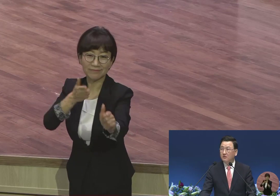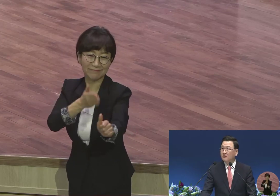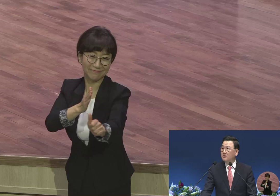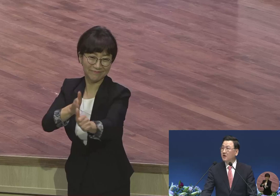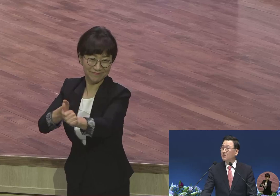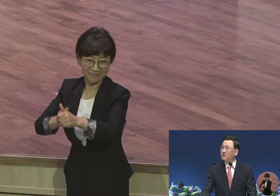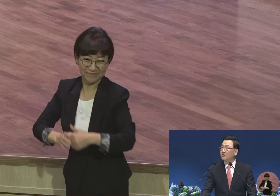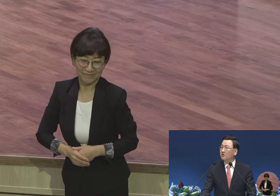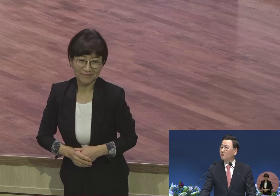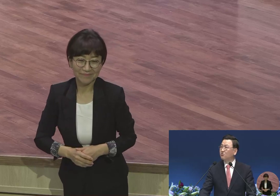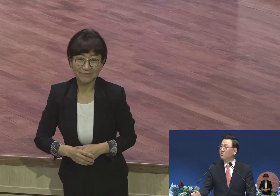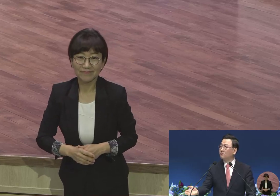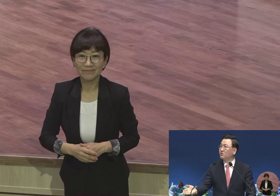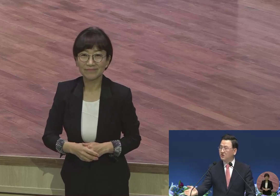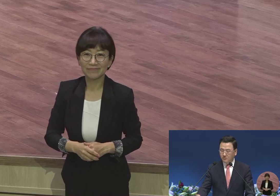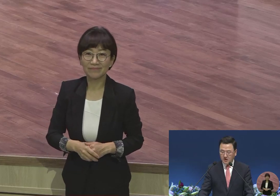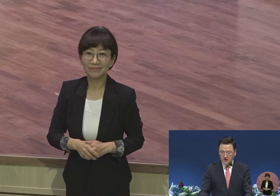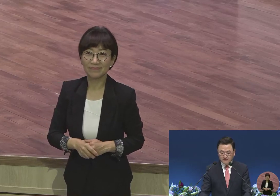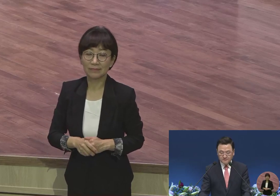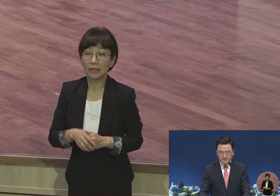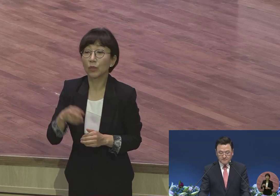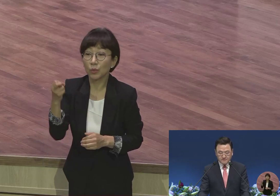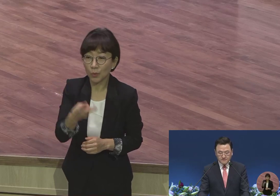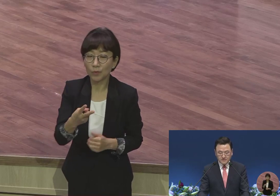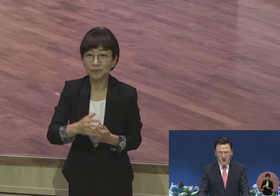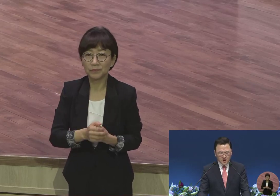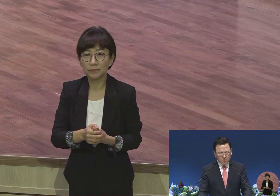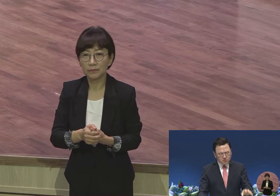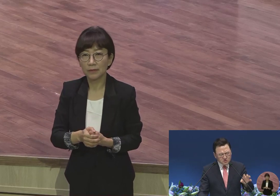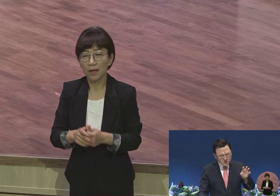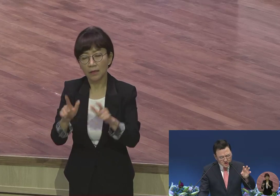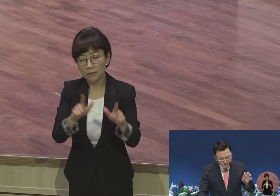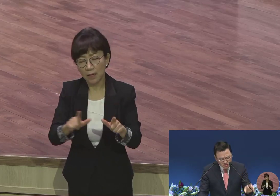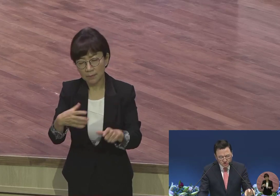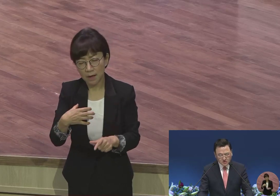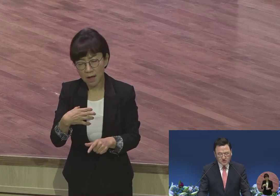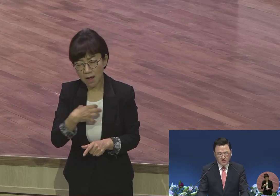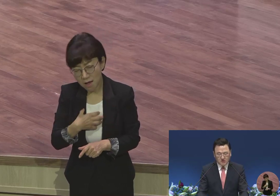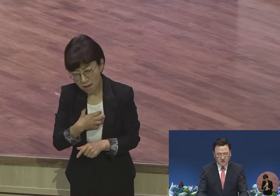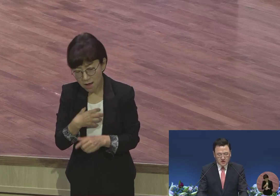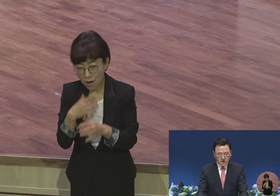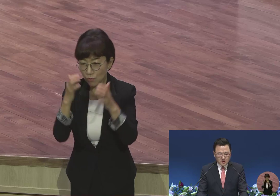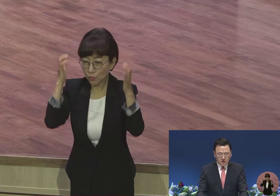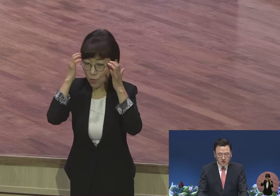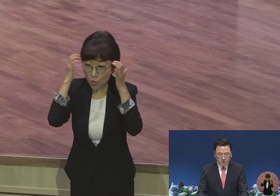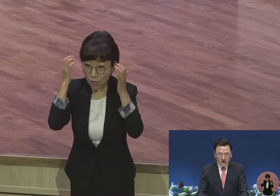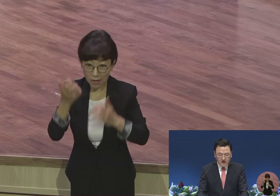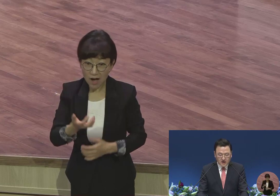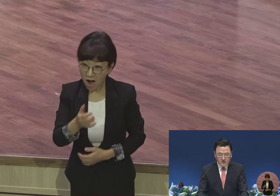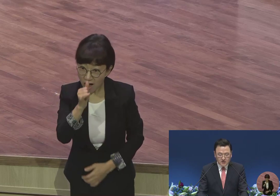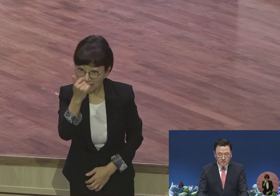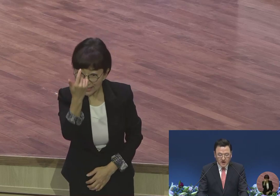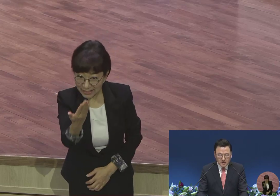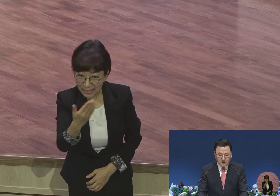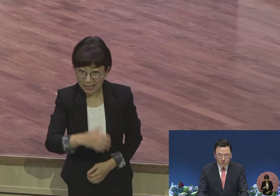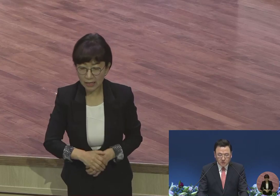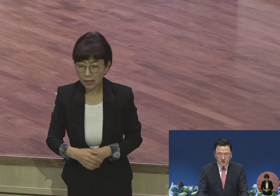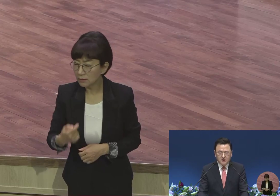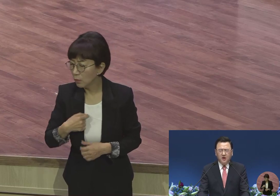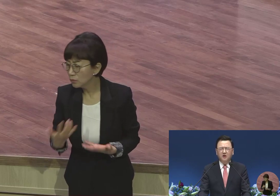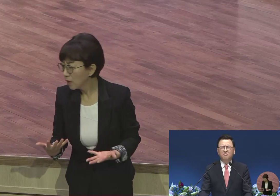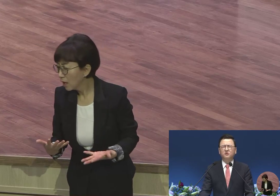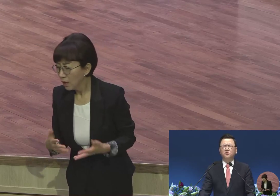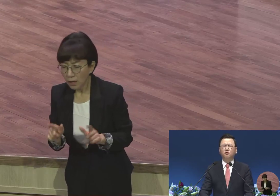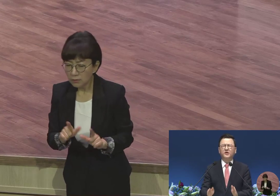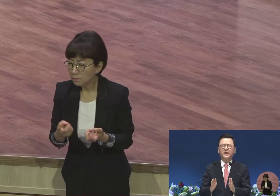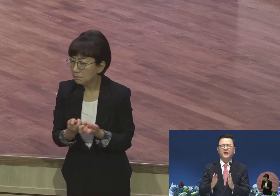앞에서 삶의 질서가 무너진 분 있습니까? 모든 것이 다 무너져서 어디로 가야 할지 방향을 모를